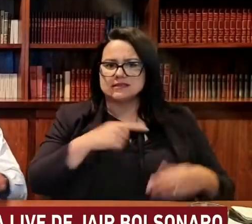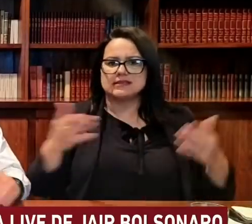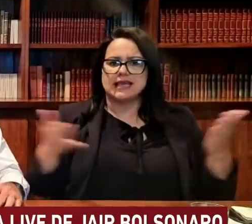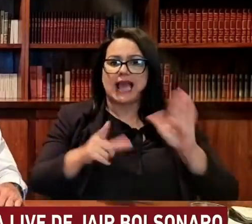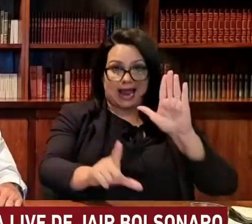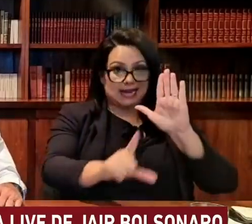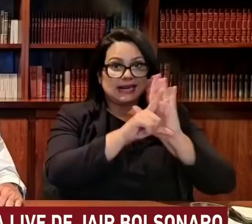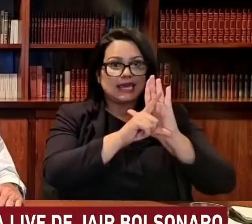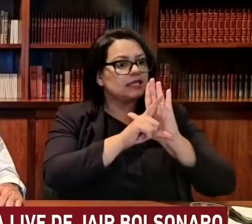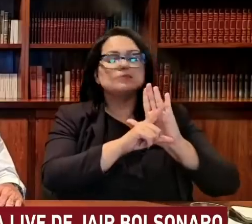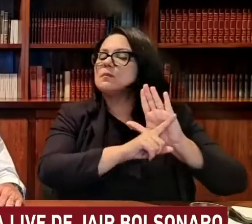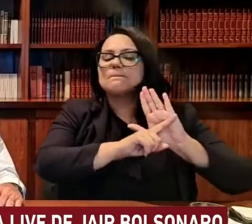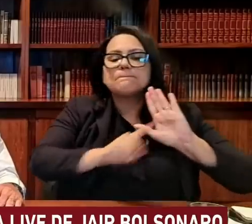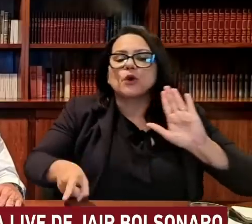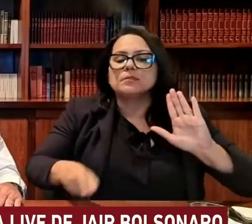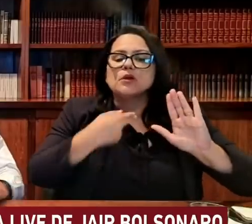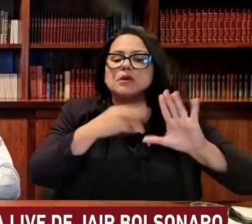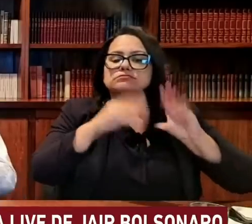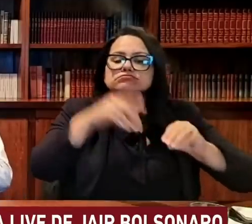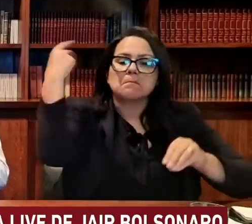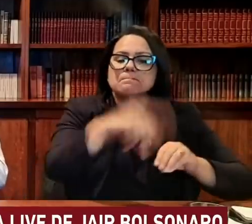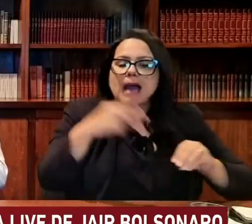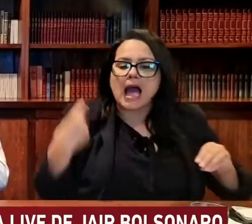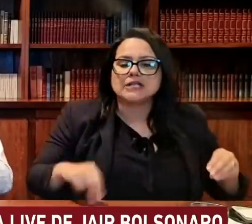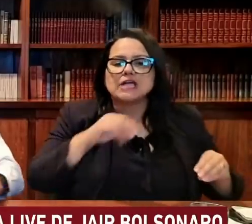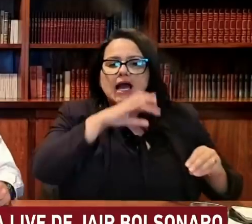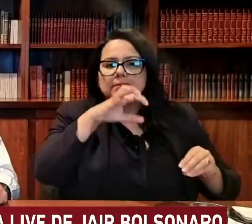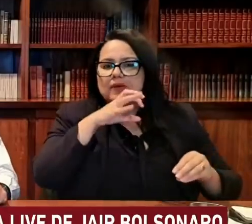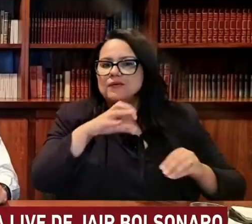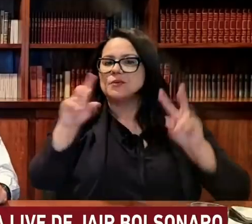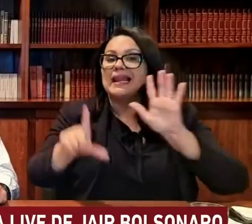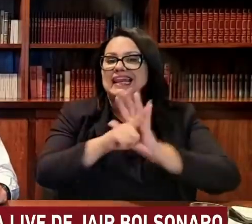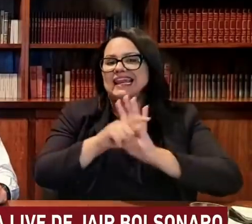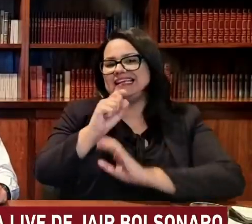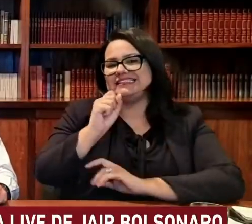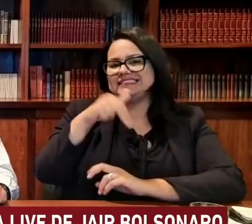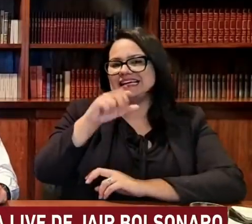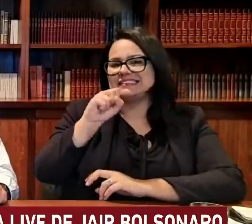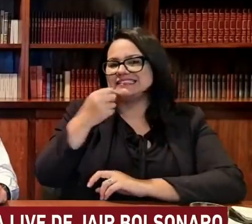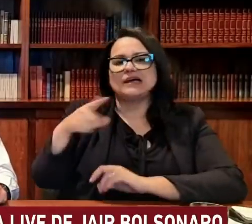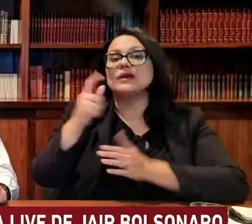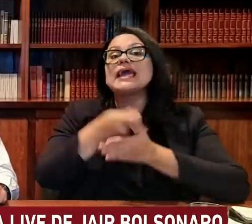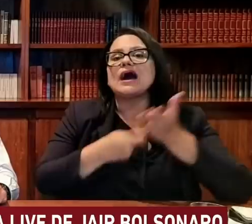essa lei que proíbe e aumentou a pena, né, de prisão. Foi a lei sanção? Isso. Quem é o autor da lei sanção?